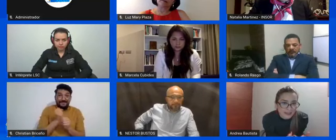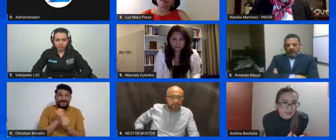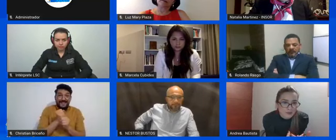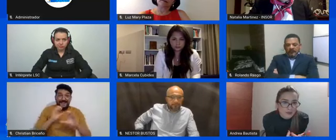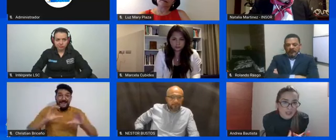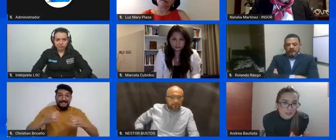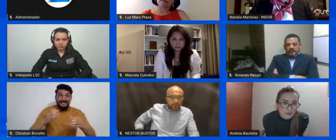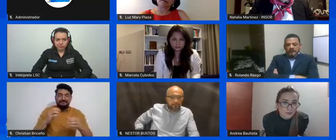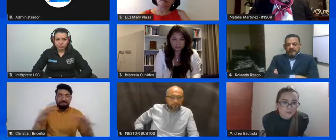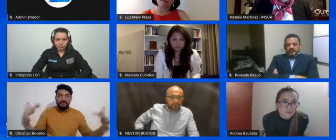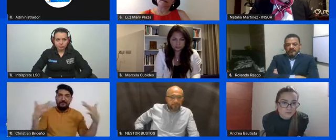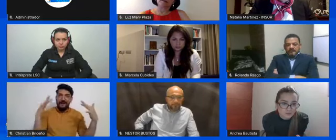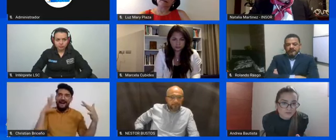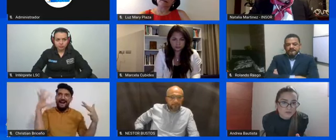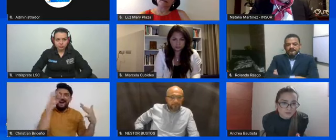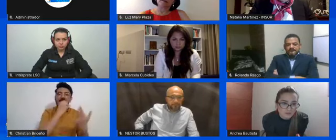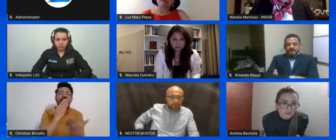pandemia que estamos viviendo.